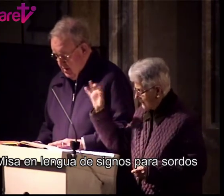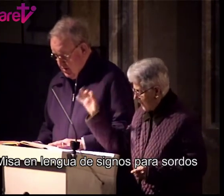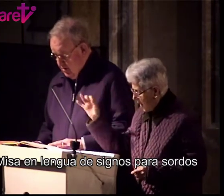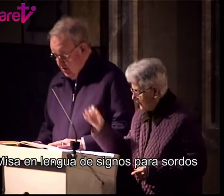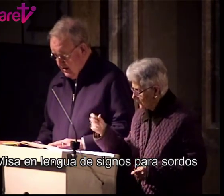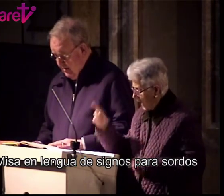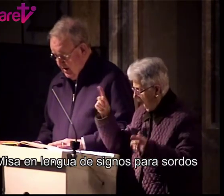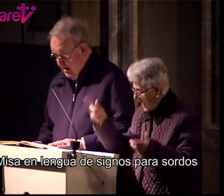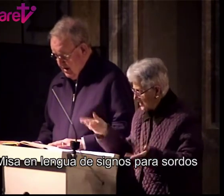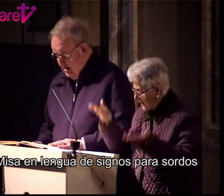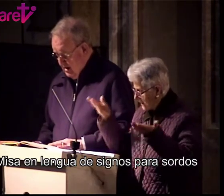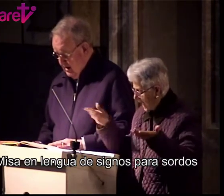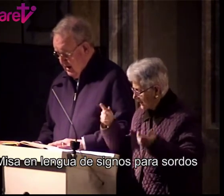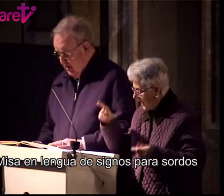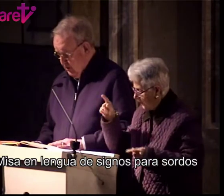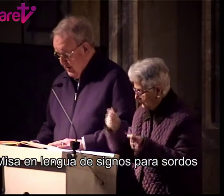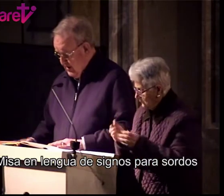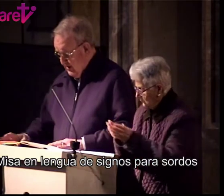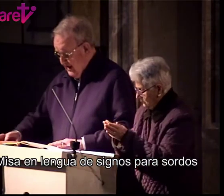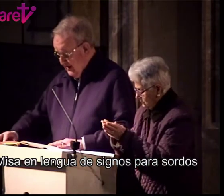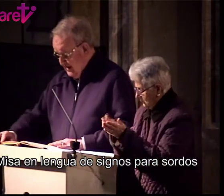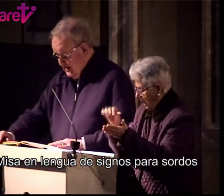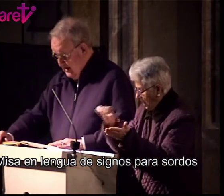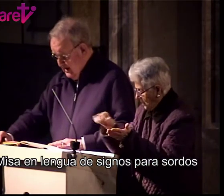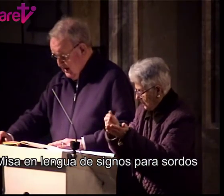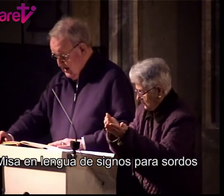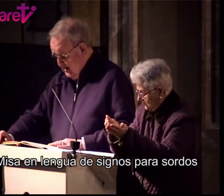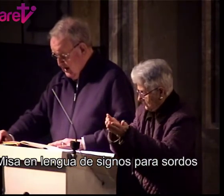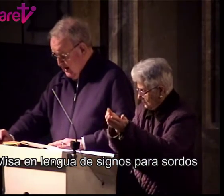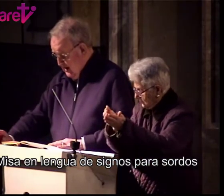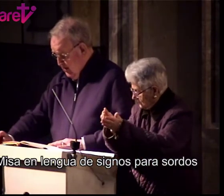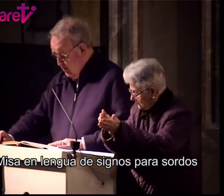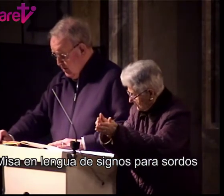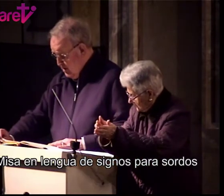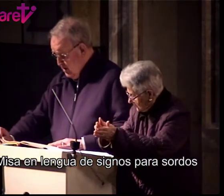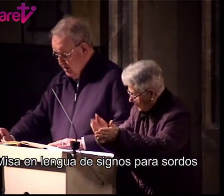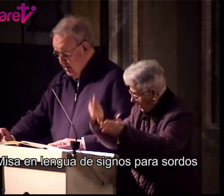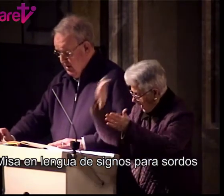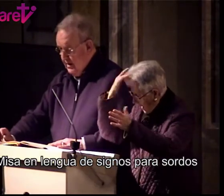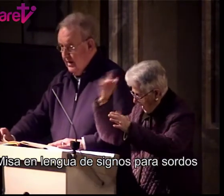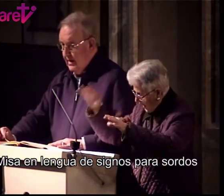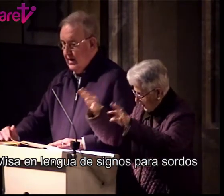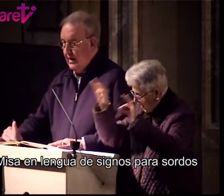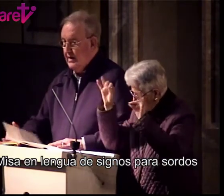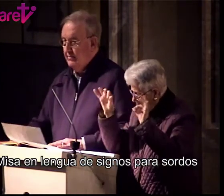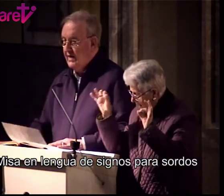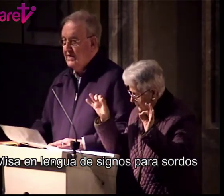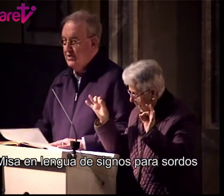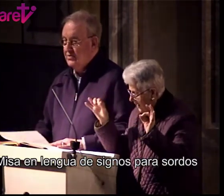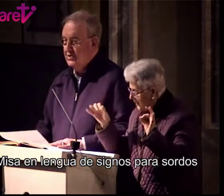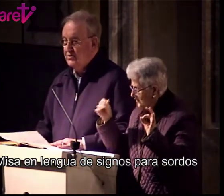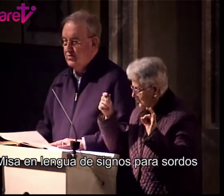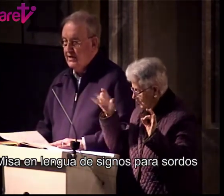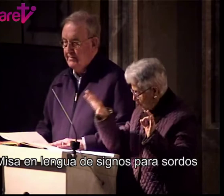Tomó Samuel el cuerno de aceite y le ungió en medio de sus